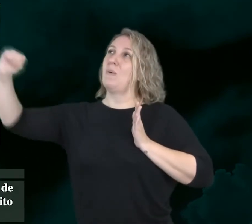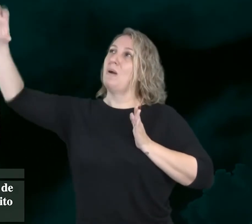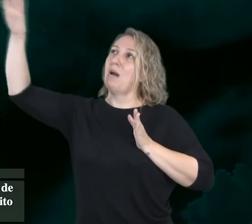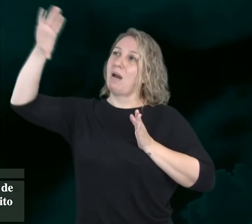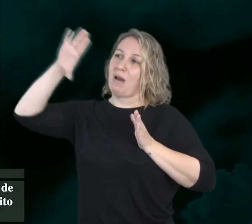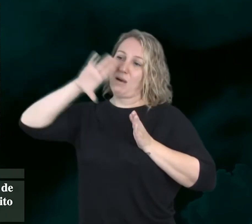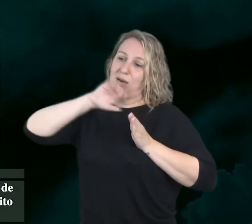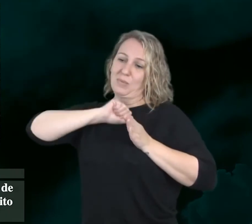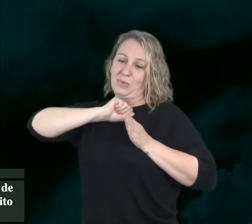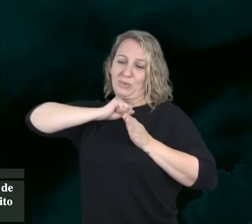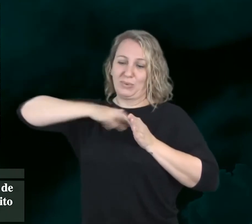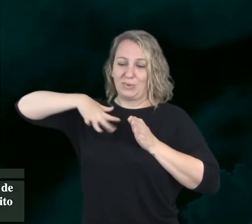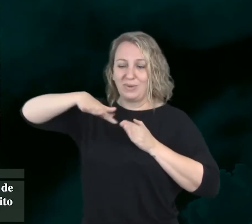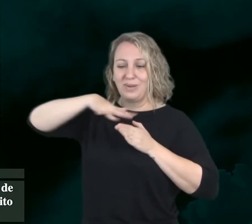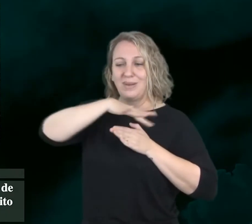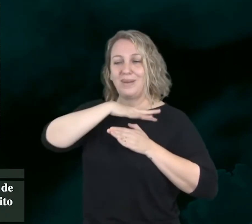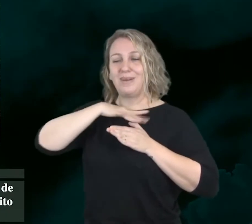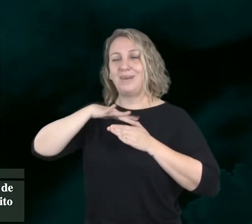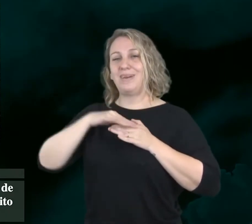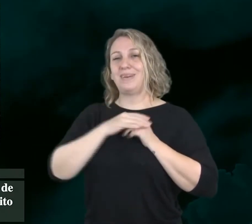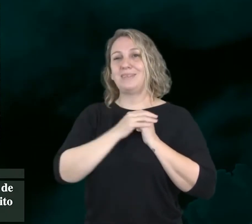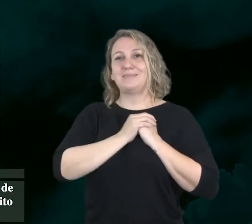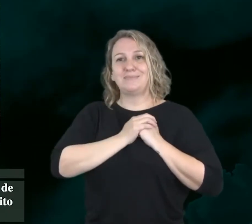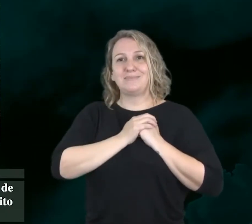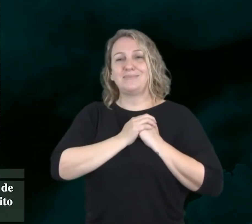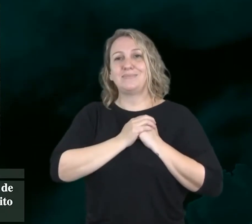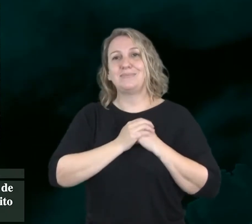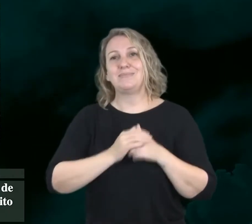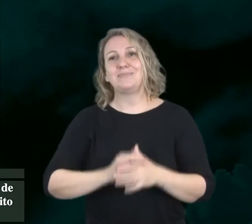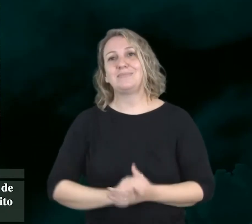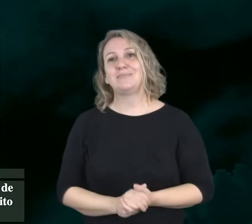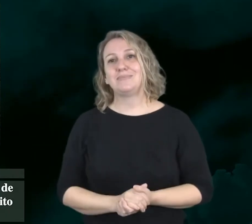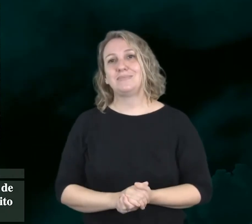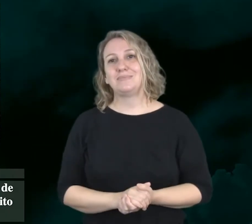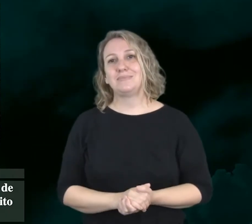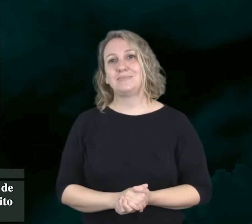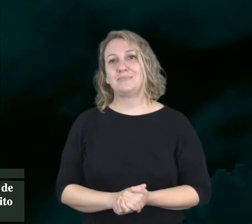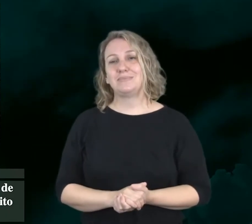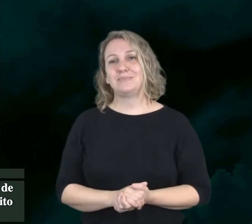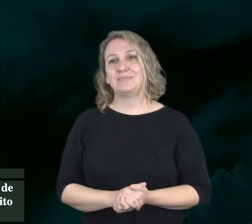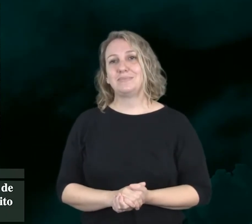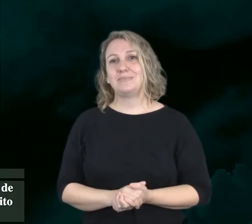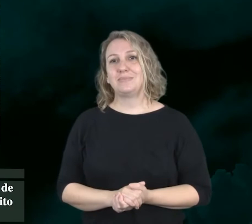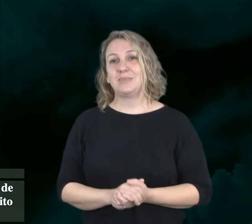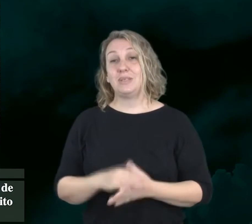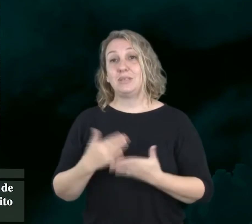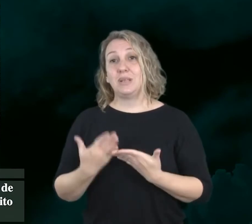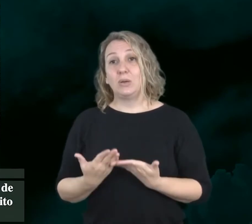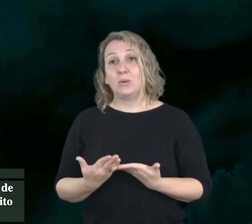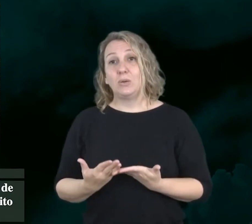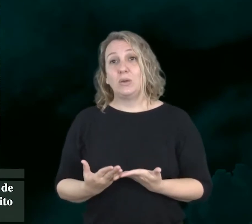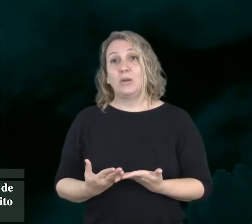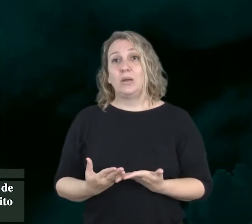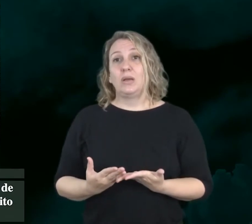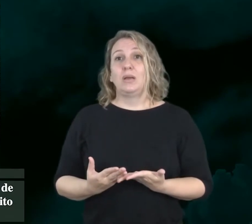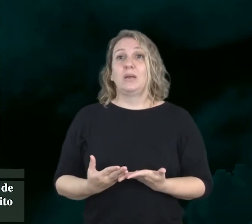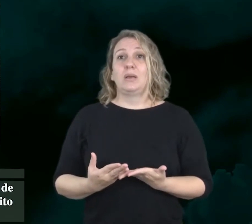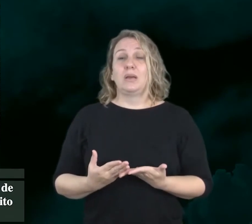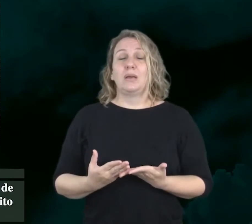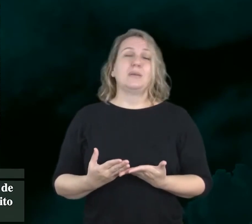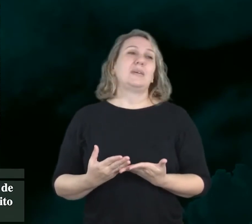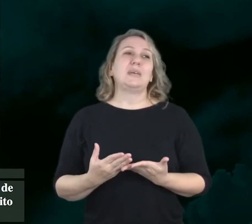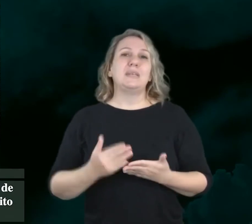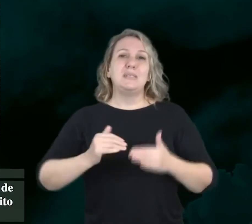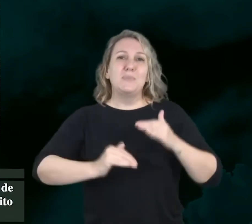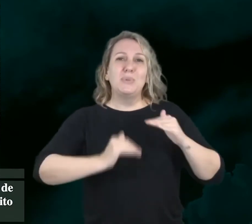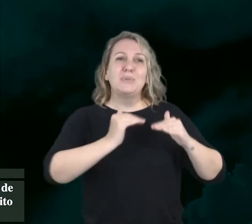Santo que nos foi outorgado. Então, quanto mais nós estamos passando por esse processo de glorificação,